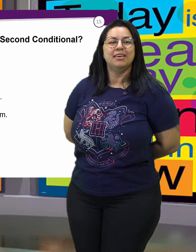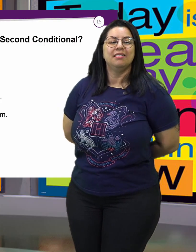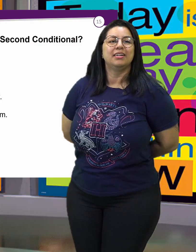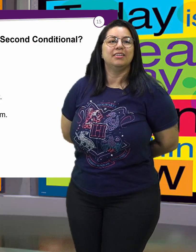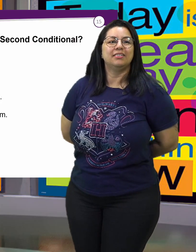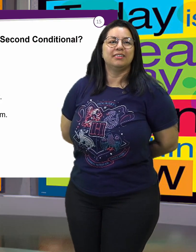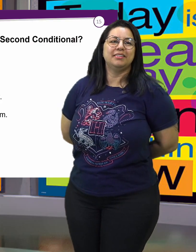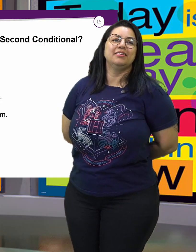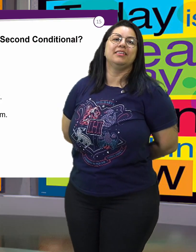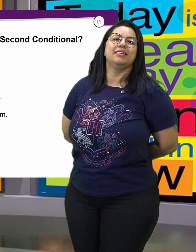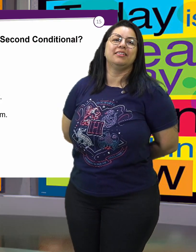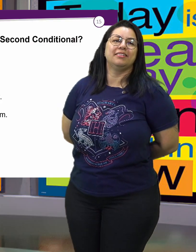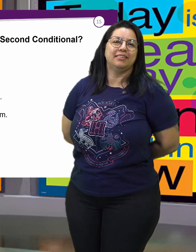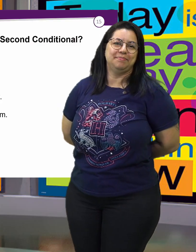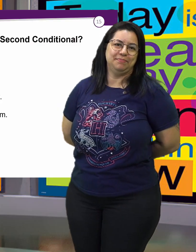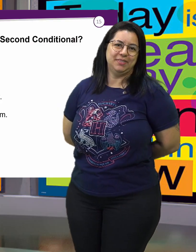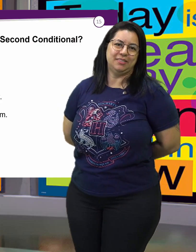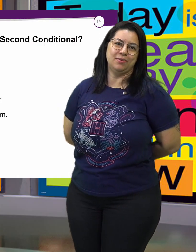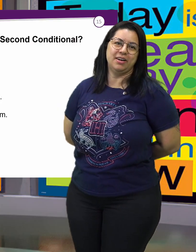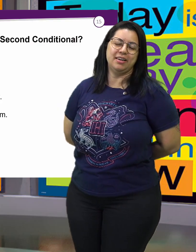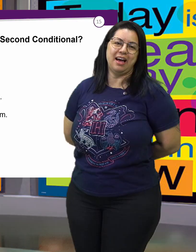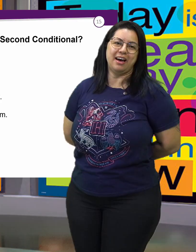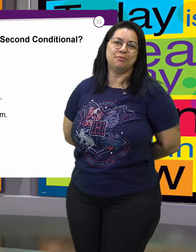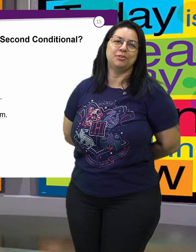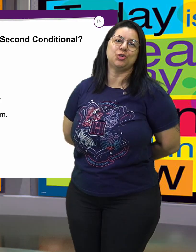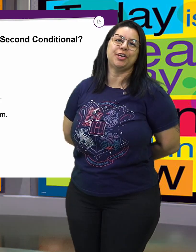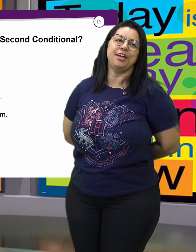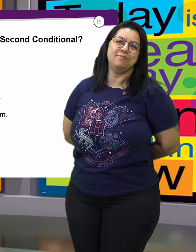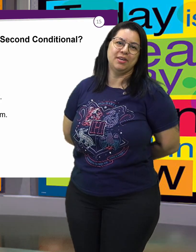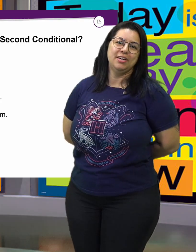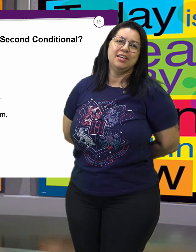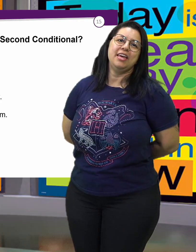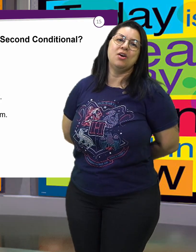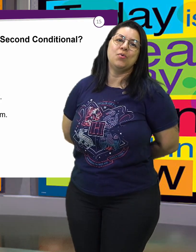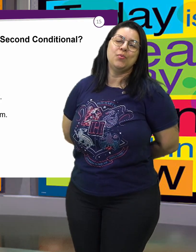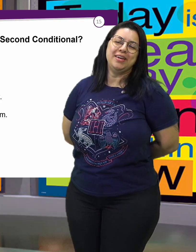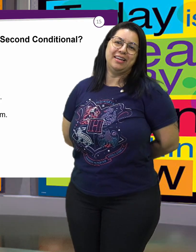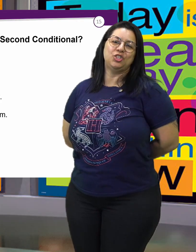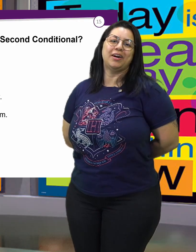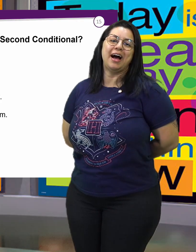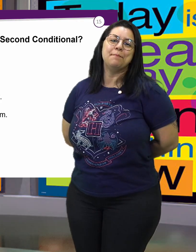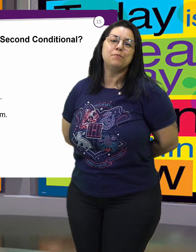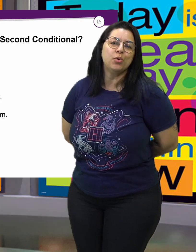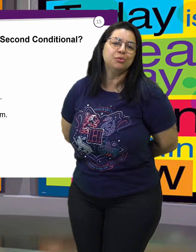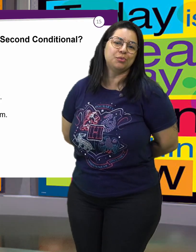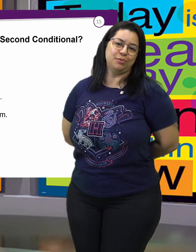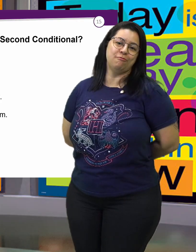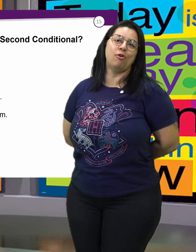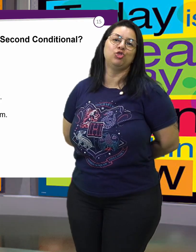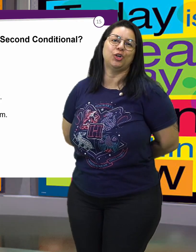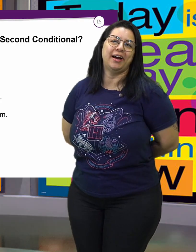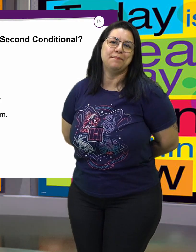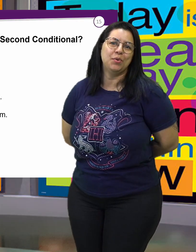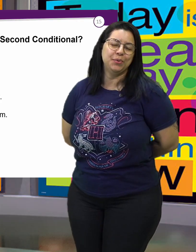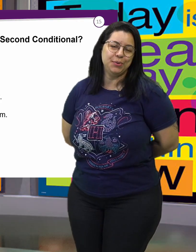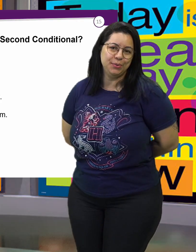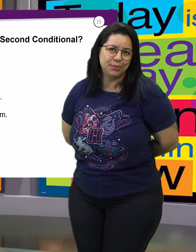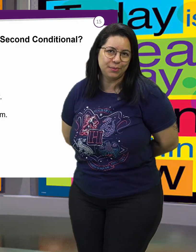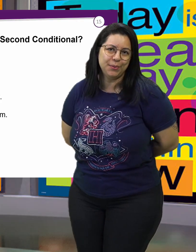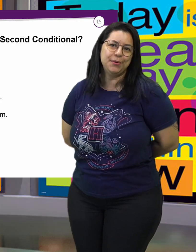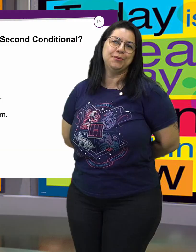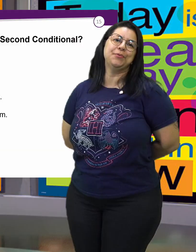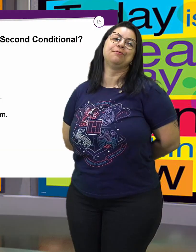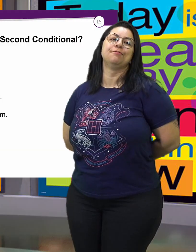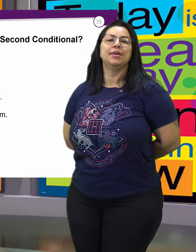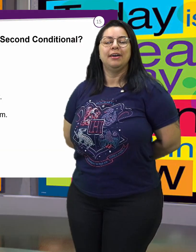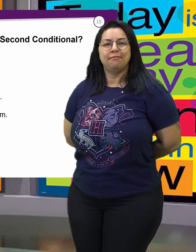B, if I earn a video game, I will play a lot. Eu irei jogar muito. Isso é o quê? Que condicional